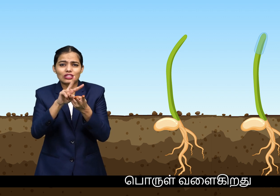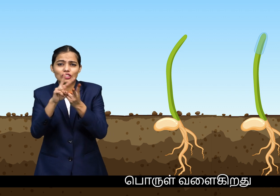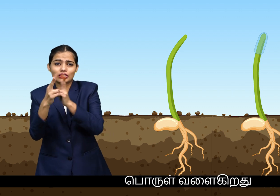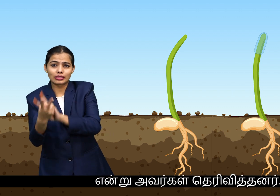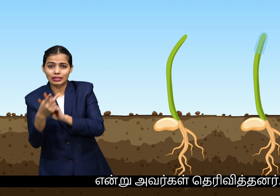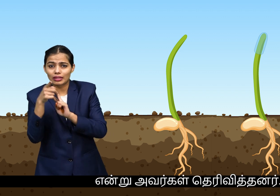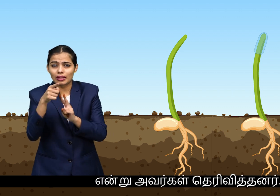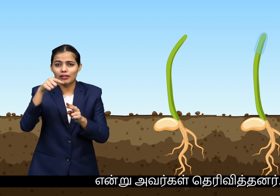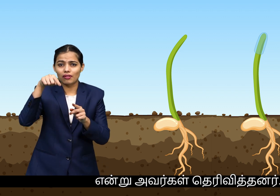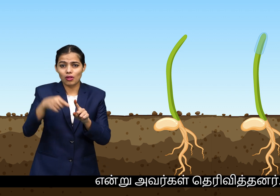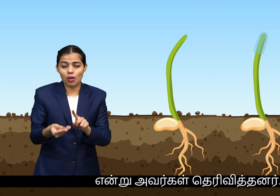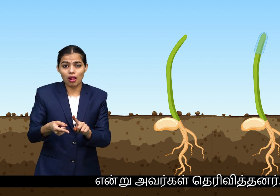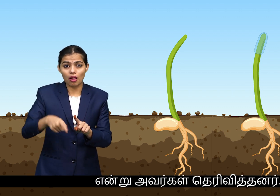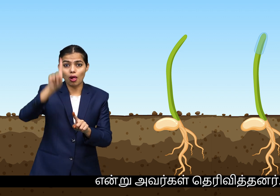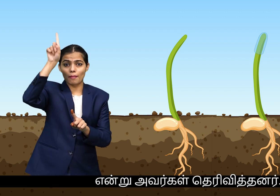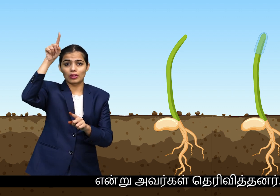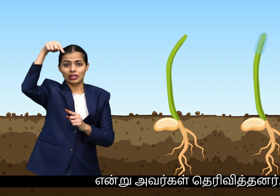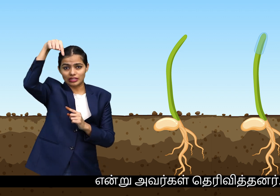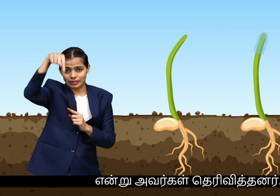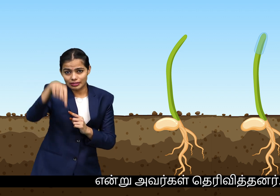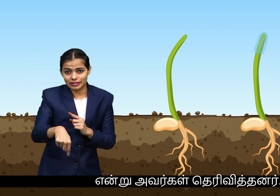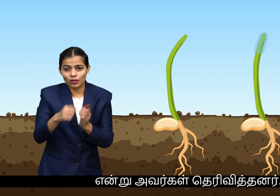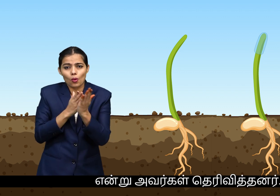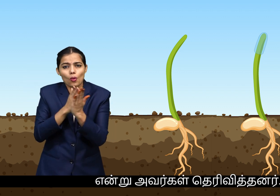பொருள் வளைகிறது என்று அவர்கள் தெரிவித்தனர்.